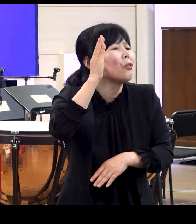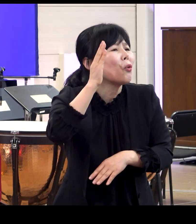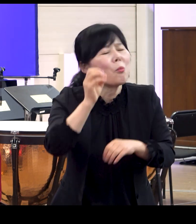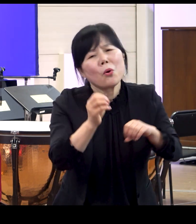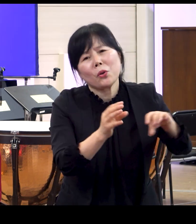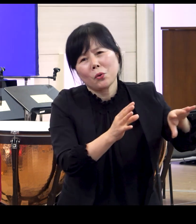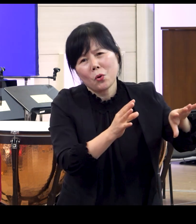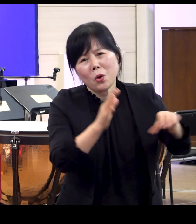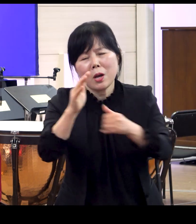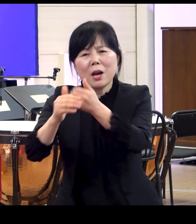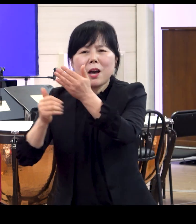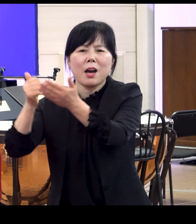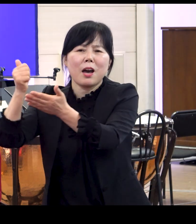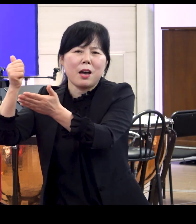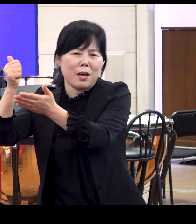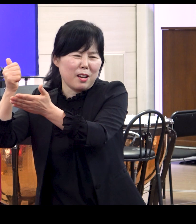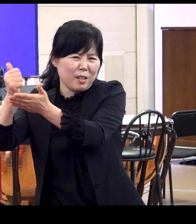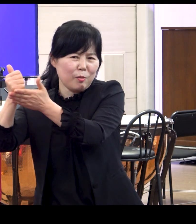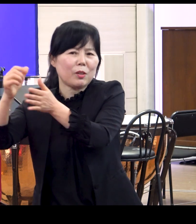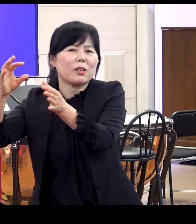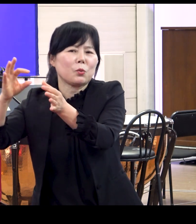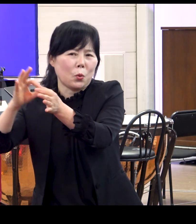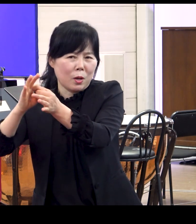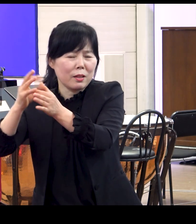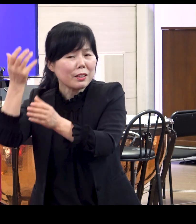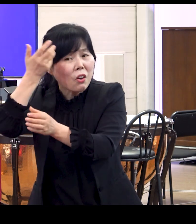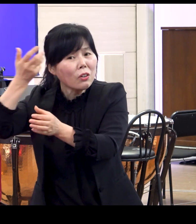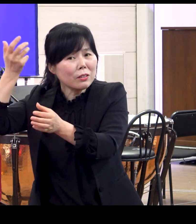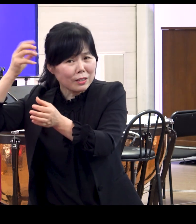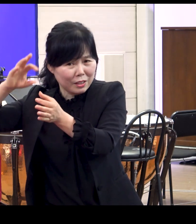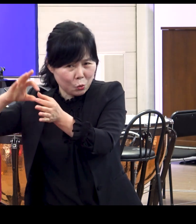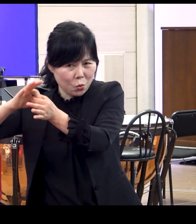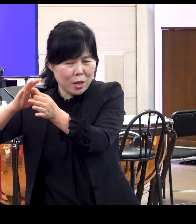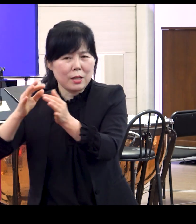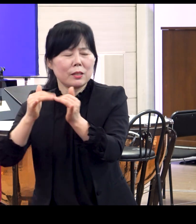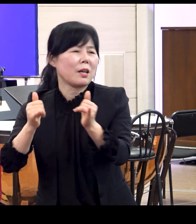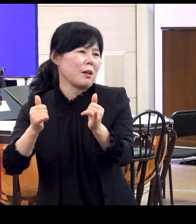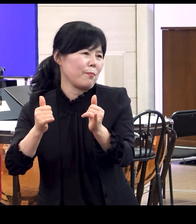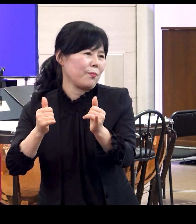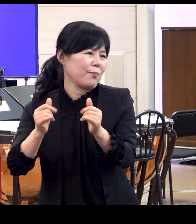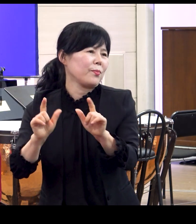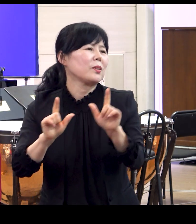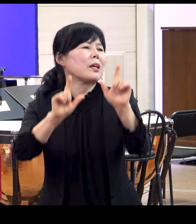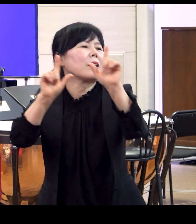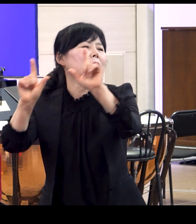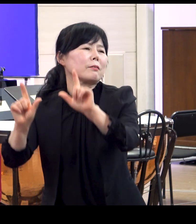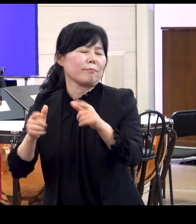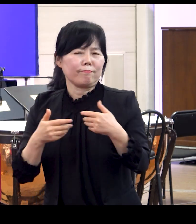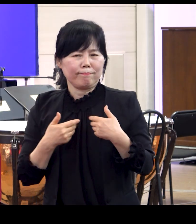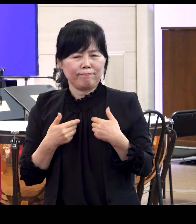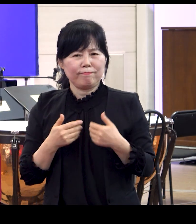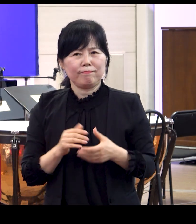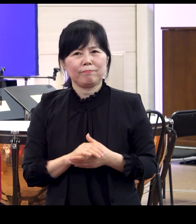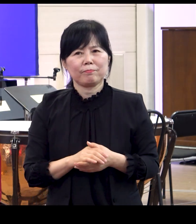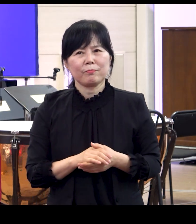그런 요소인 거 맞지만, 그러나 거기에만 머무르는 것이 아니라,